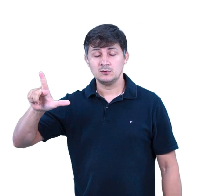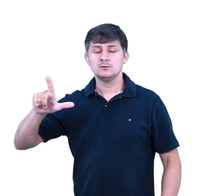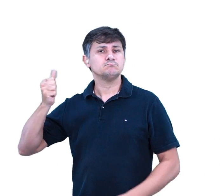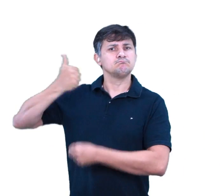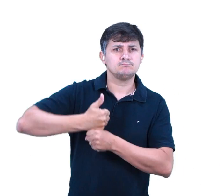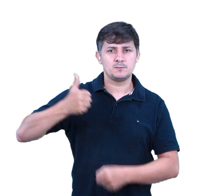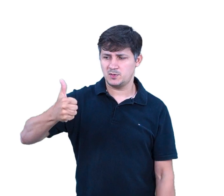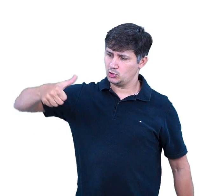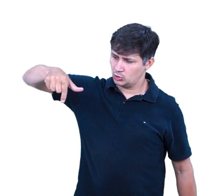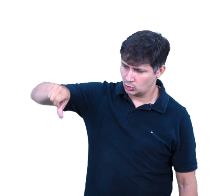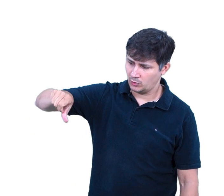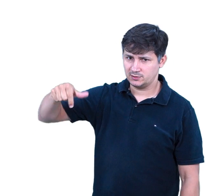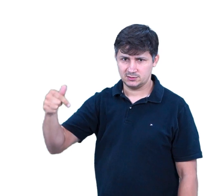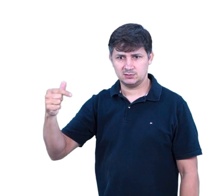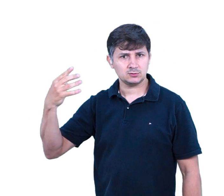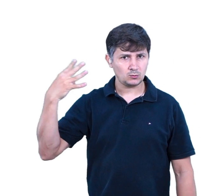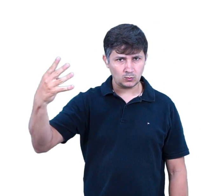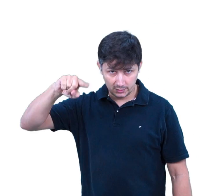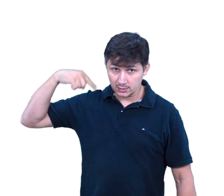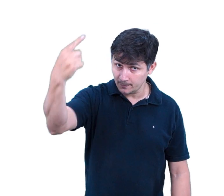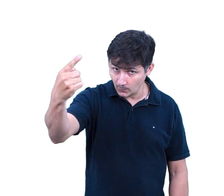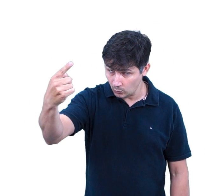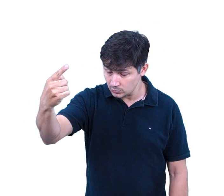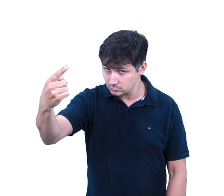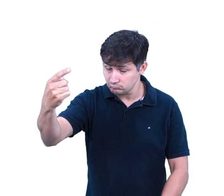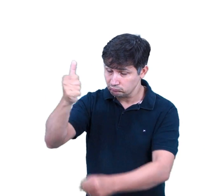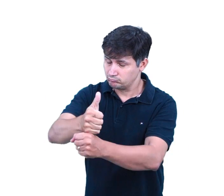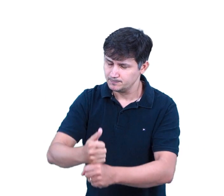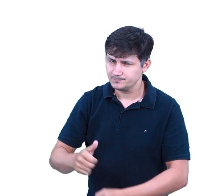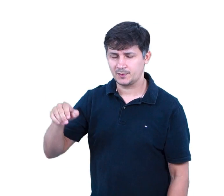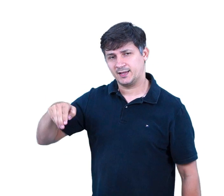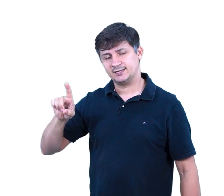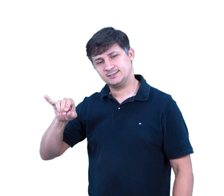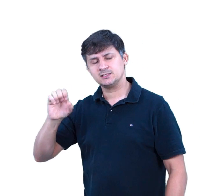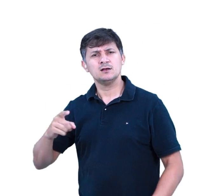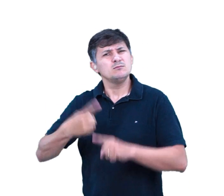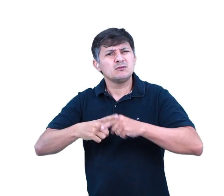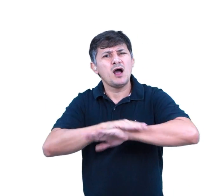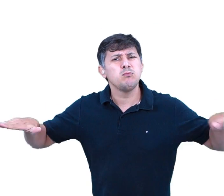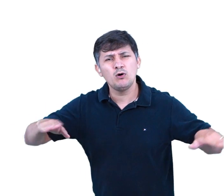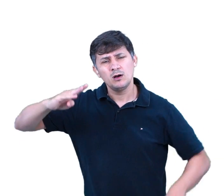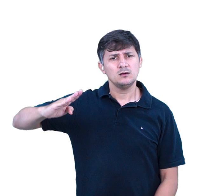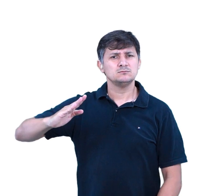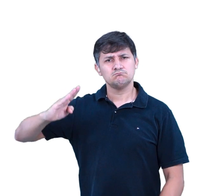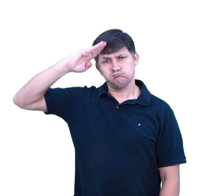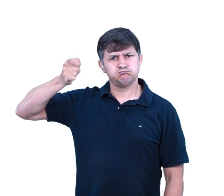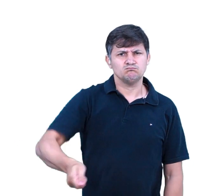1974, após o governo do general Médici. E por que não acabar com a ditadura de vez, teacher? Bom, diante da situação